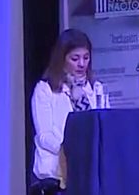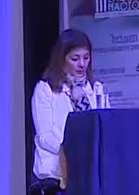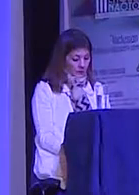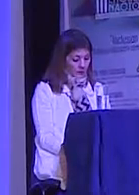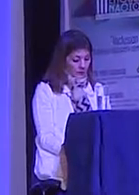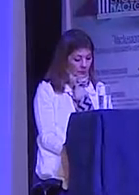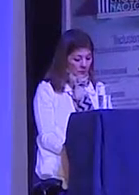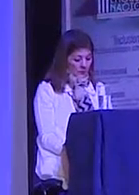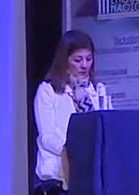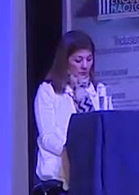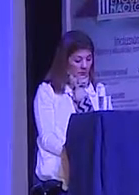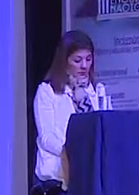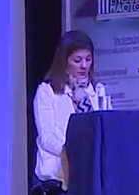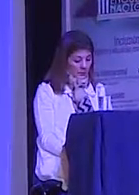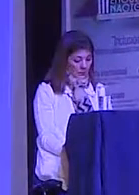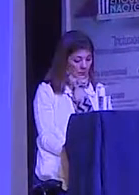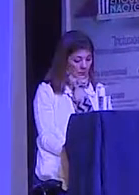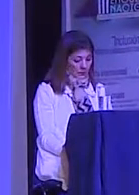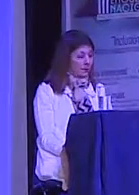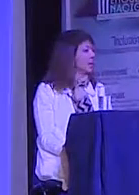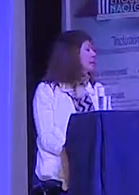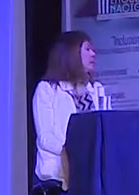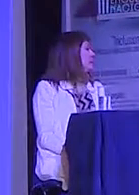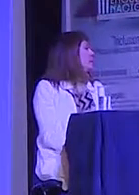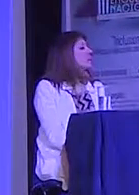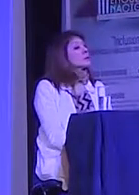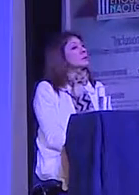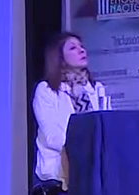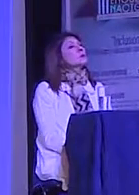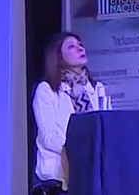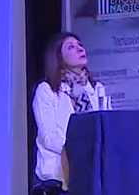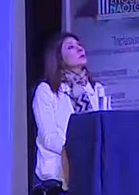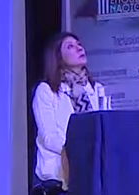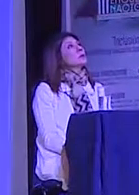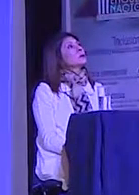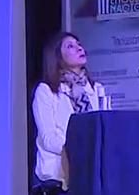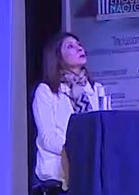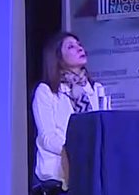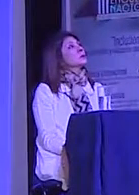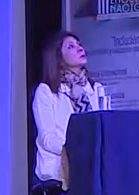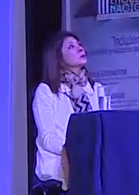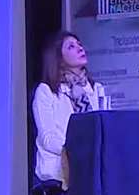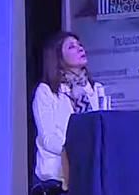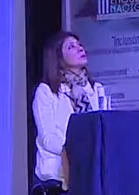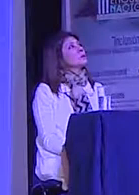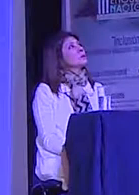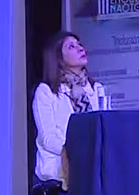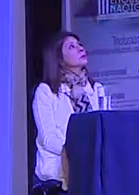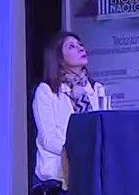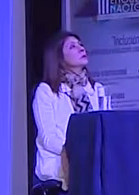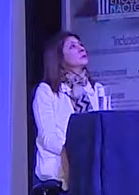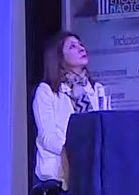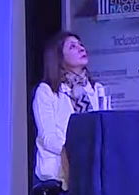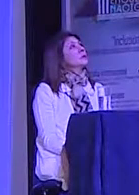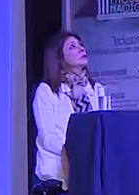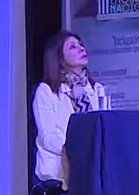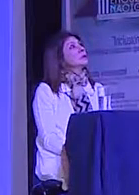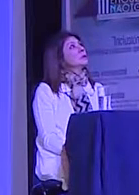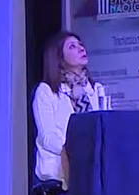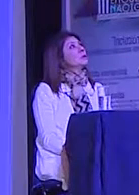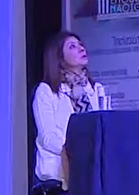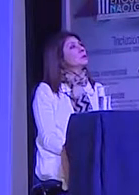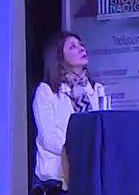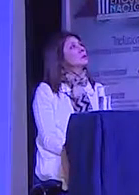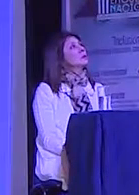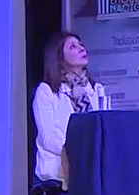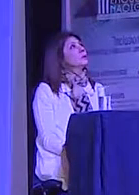aquí en este auditorio. Damos gracias a todos y a todas aquellas que se trasnocharon con nosotros